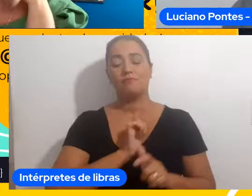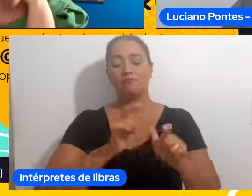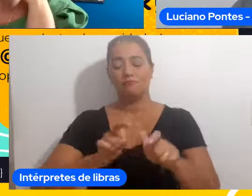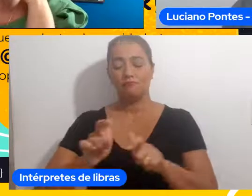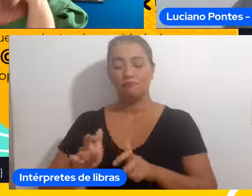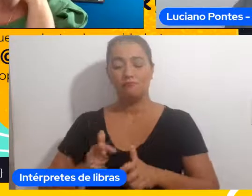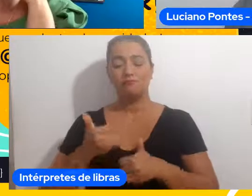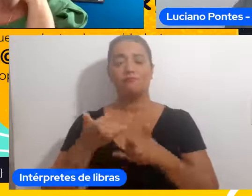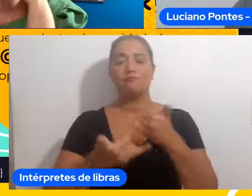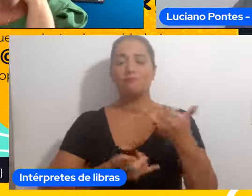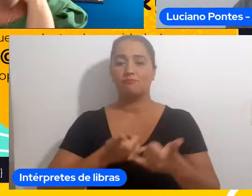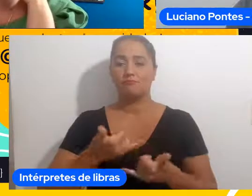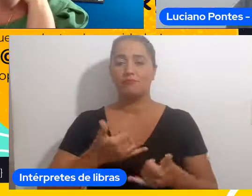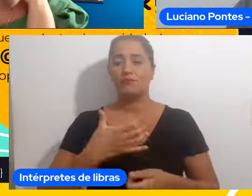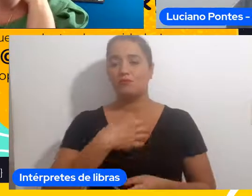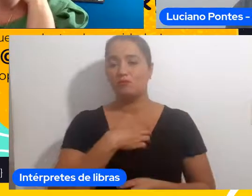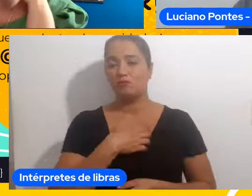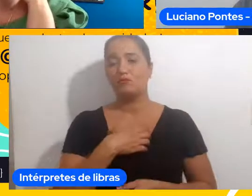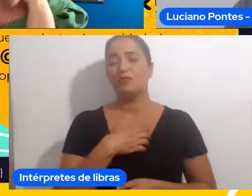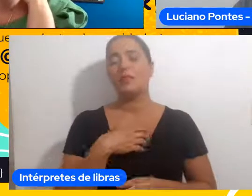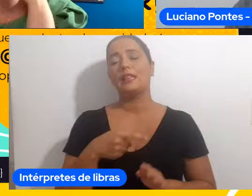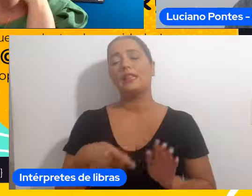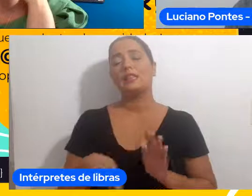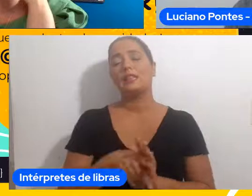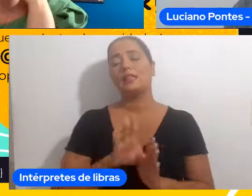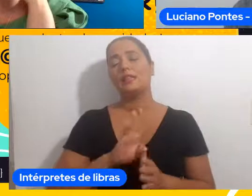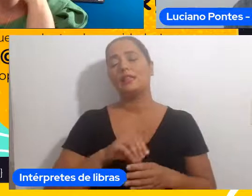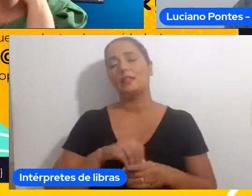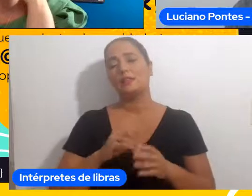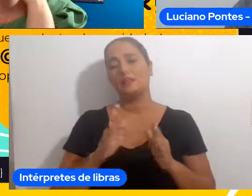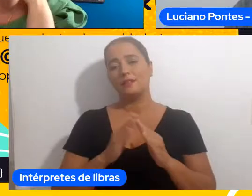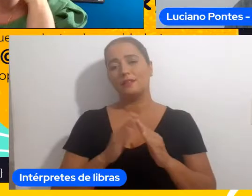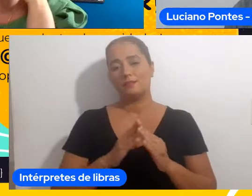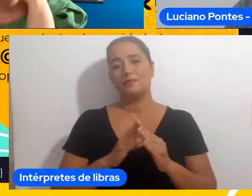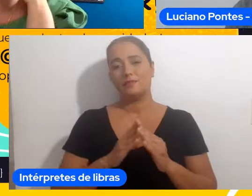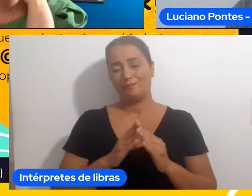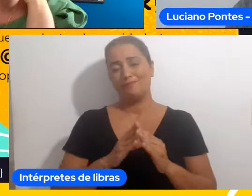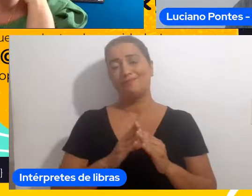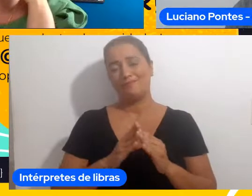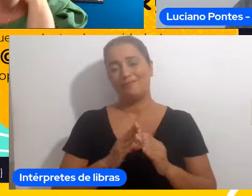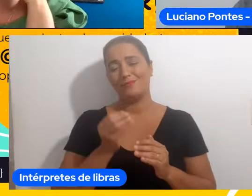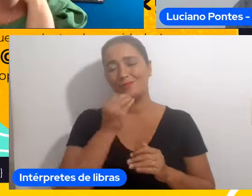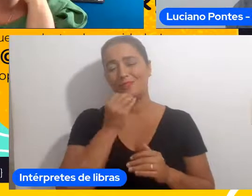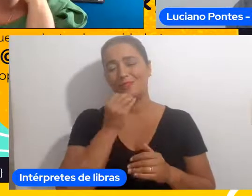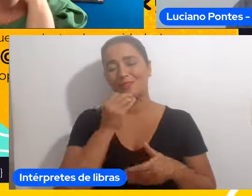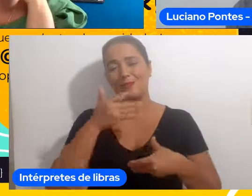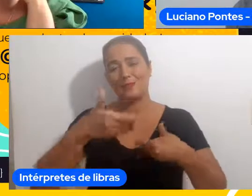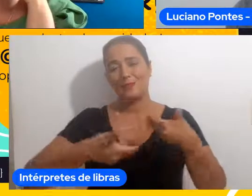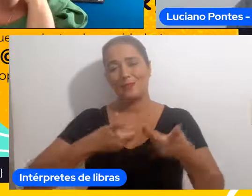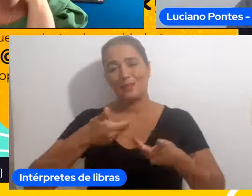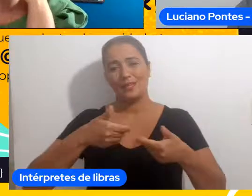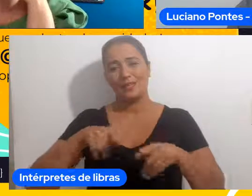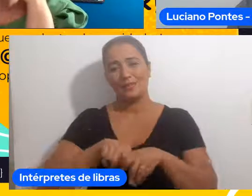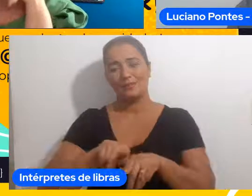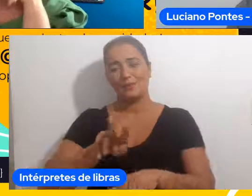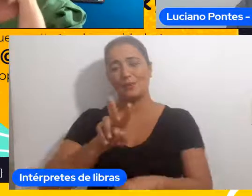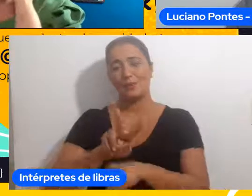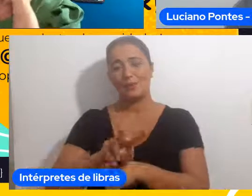várias formas dentro da nossa casa. E é hora de estar dentro dela, de se cuidar e de cuidar do próximo.